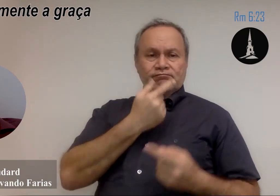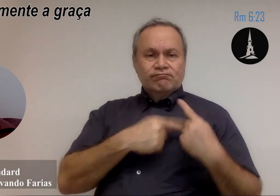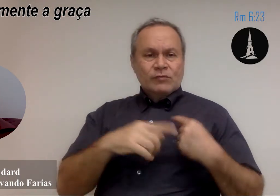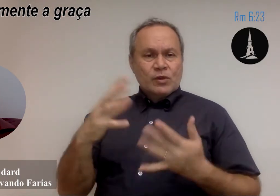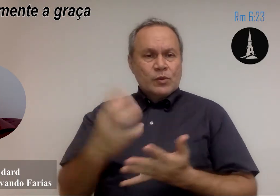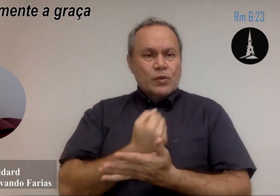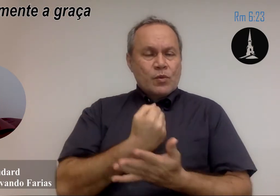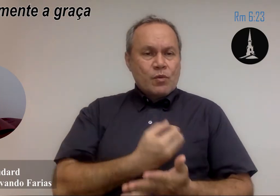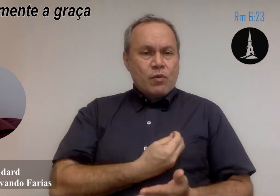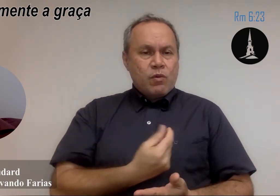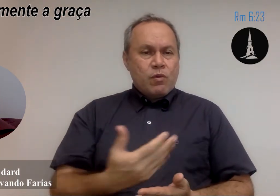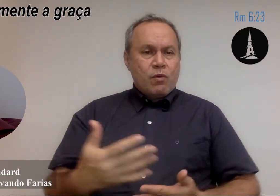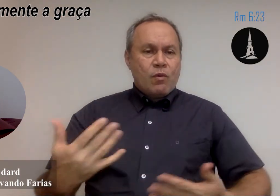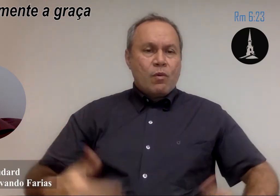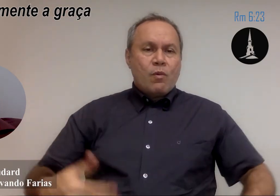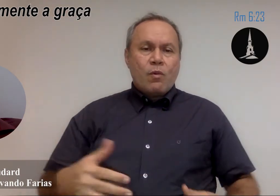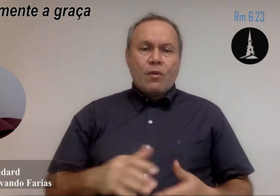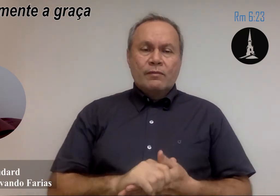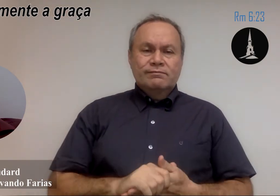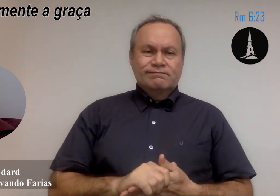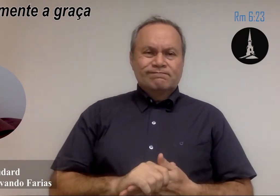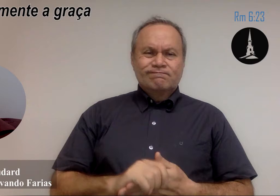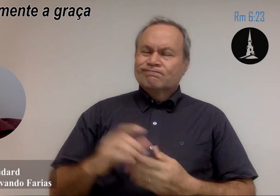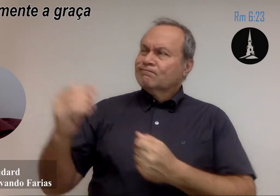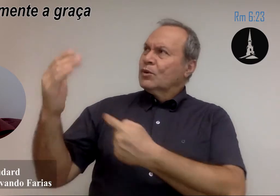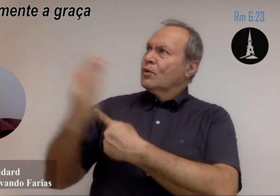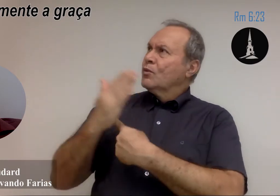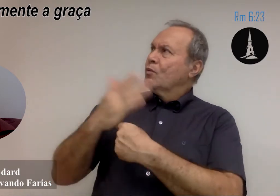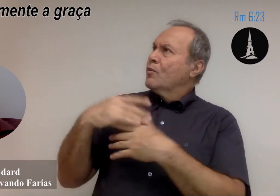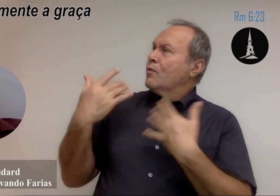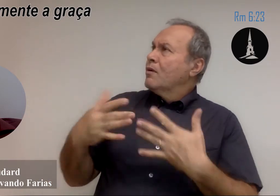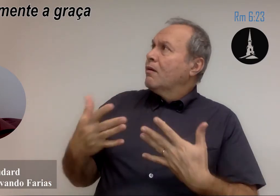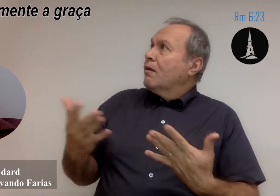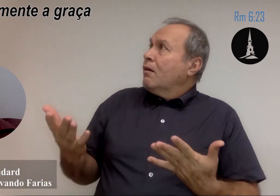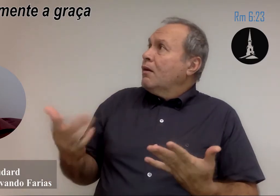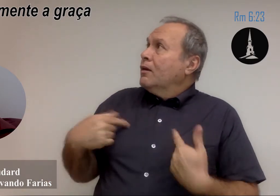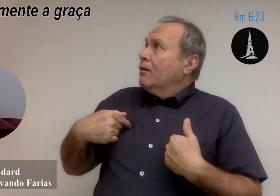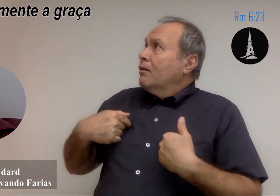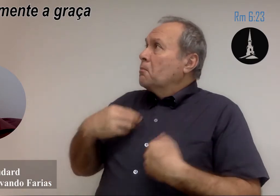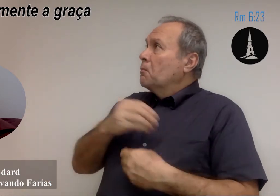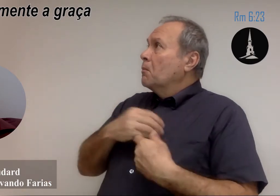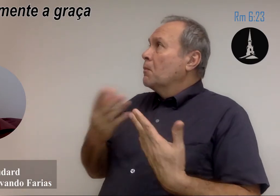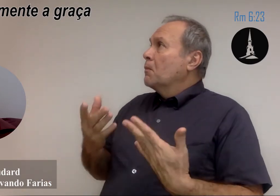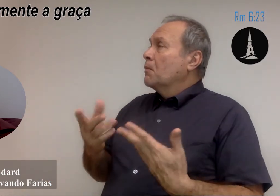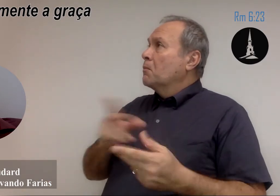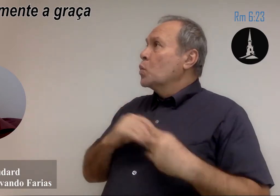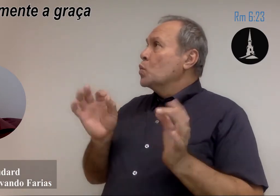portanto, aquilo que nós não merecemos. É o favor que recebemos da parte de Deus sem merecer.